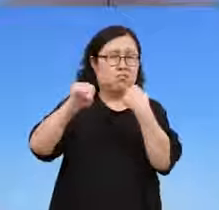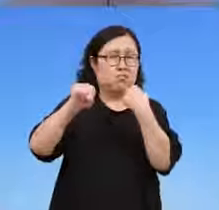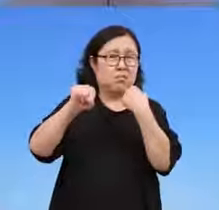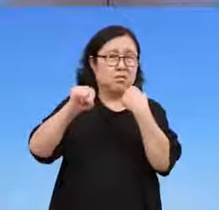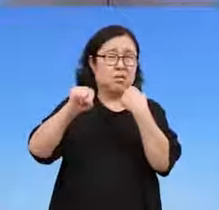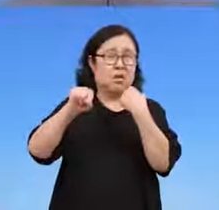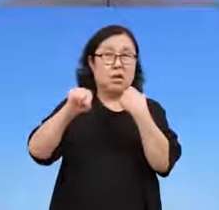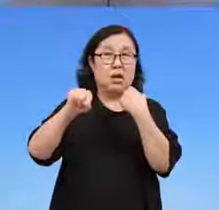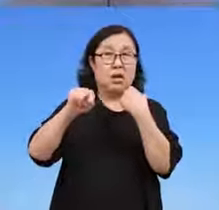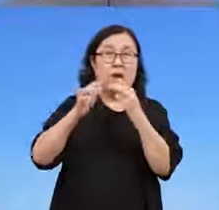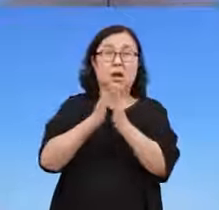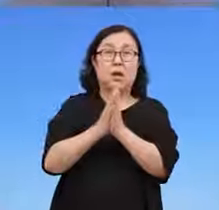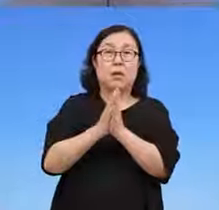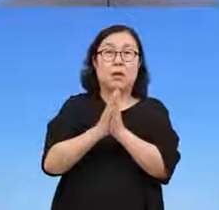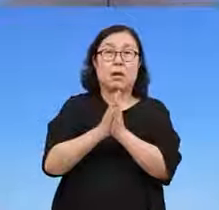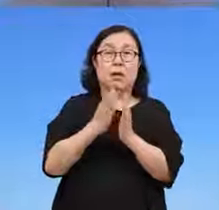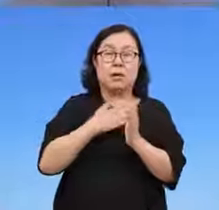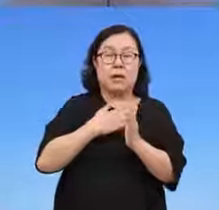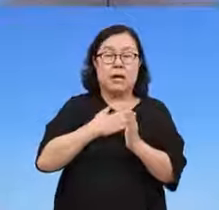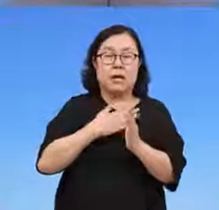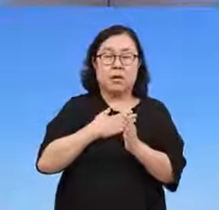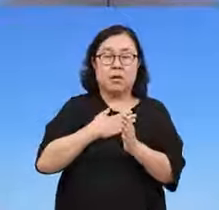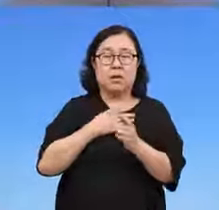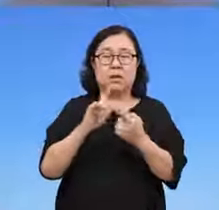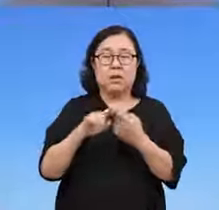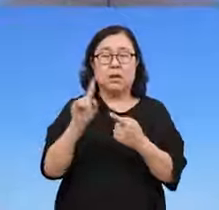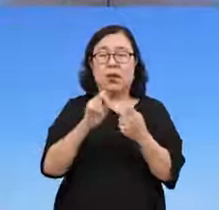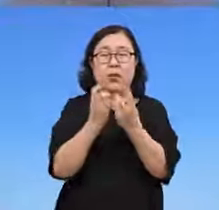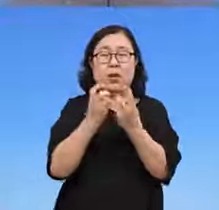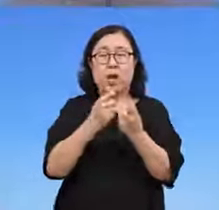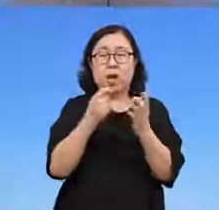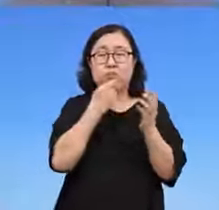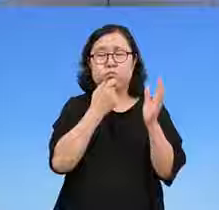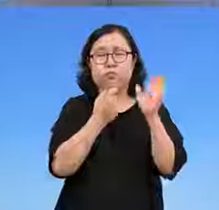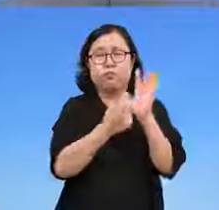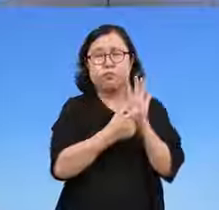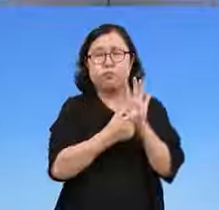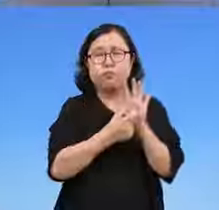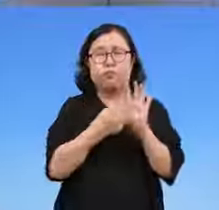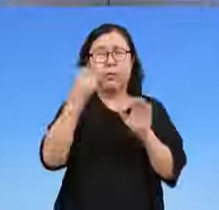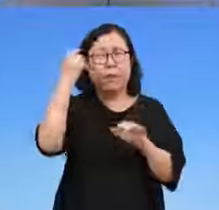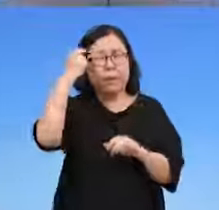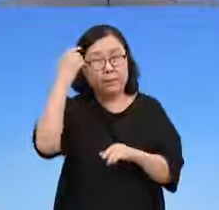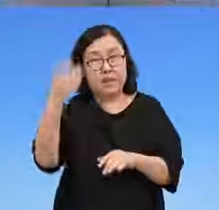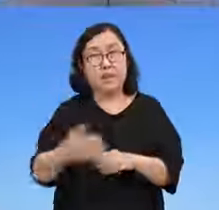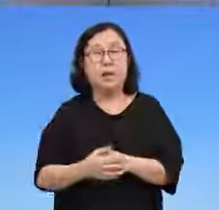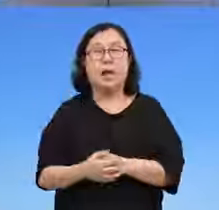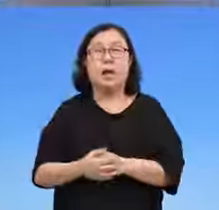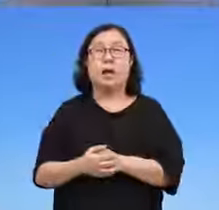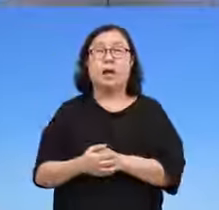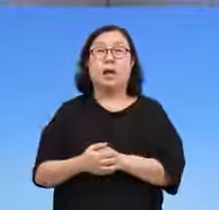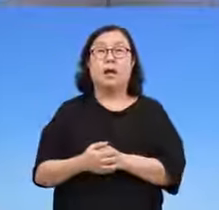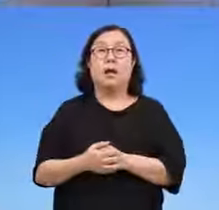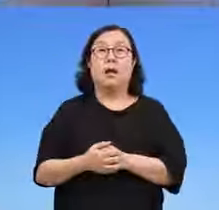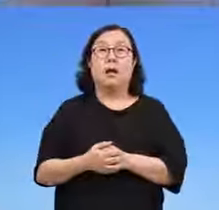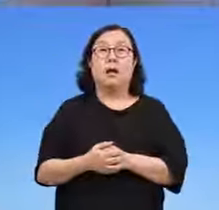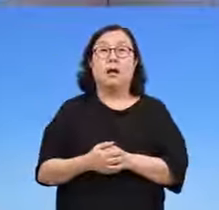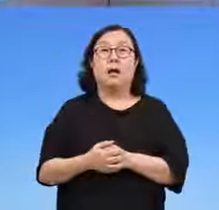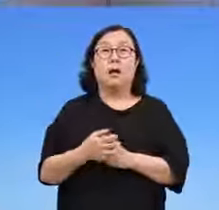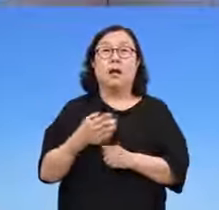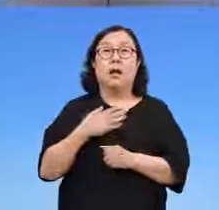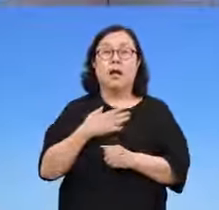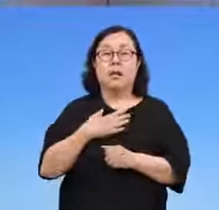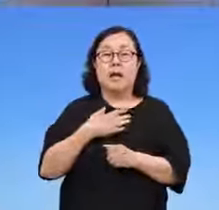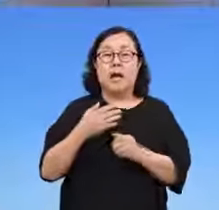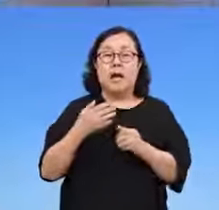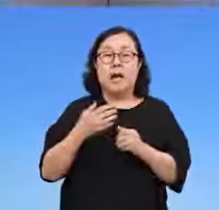이게 저라는 걸 부인하겠습니까? 여러분, 이렇게 분노하는 어떤 사람에 대하여 하나님이 여러분이 그렇게 심판해 주기를 원하는 그